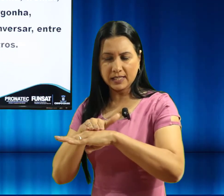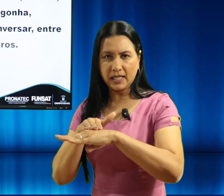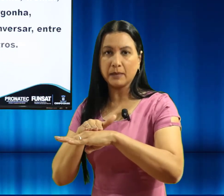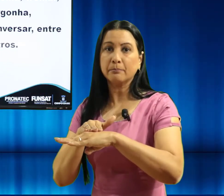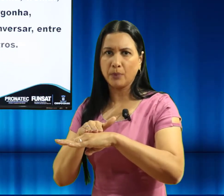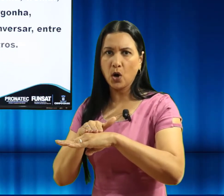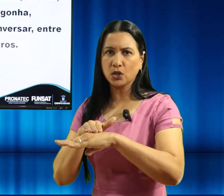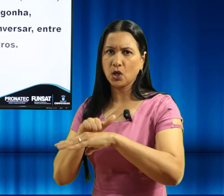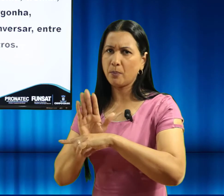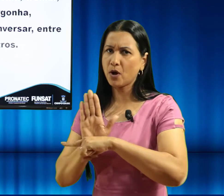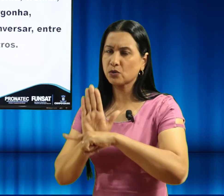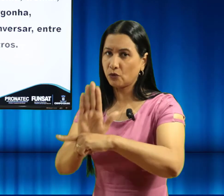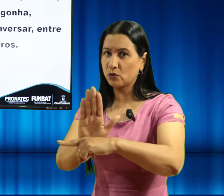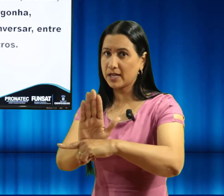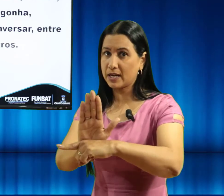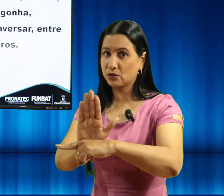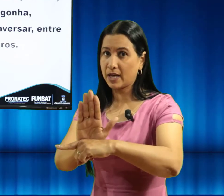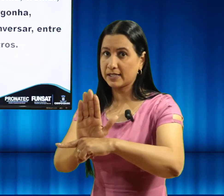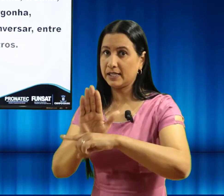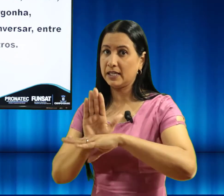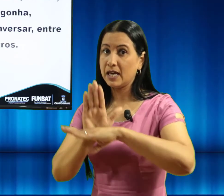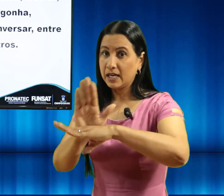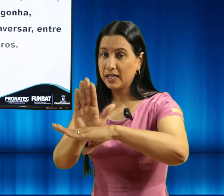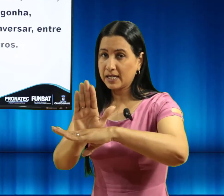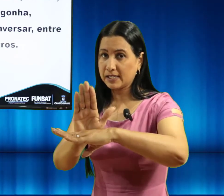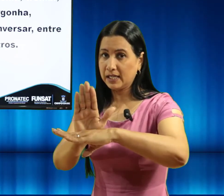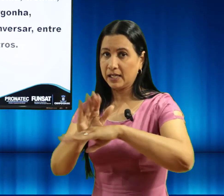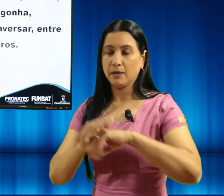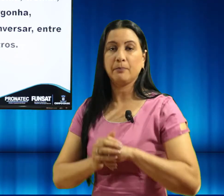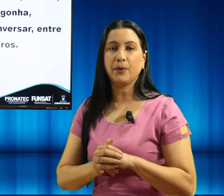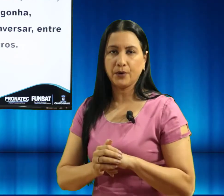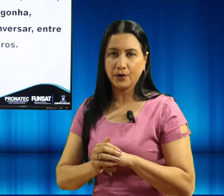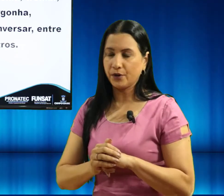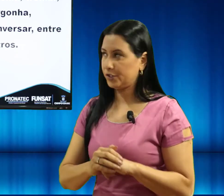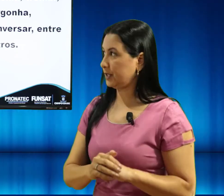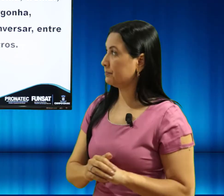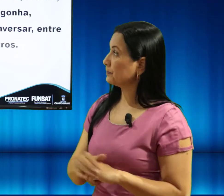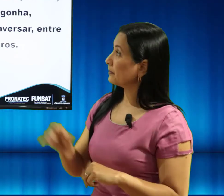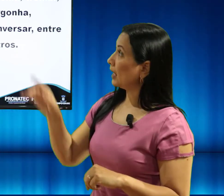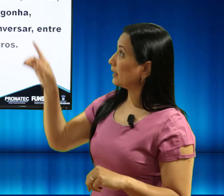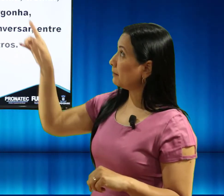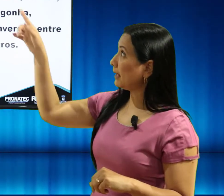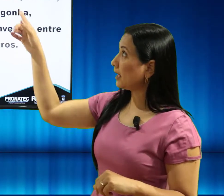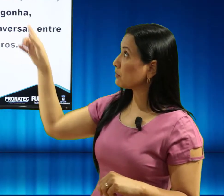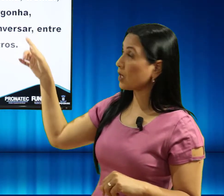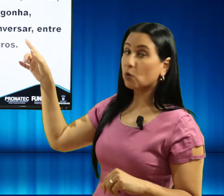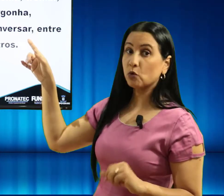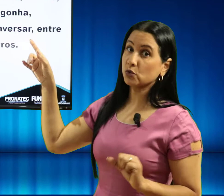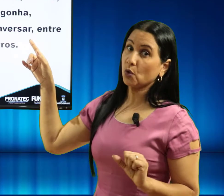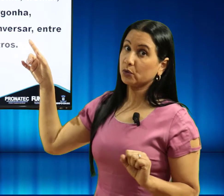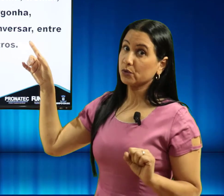assim? Pode. Eu posso usar ajudar assim e assim? Pode. Também temos alguns outros